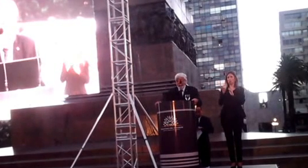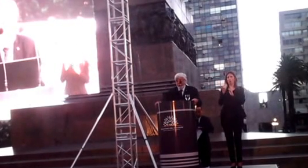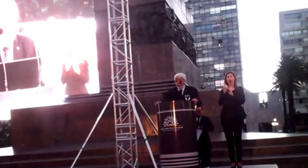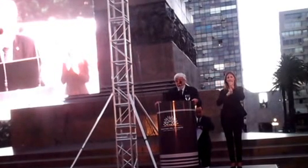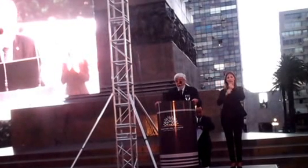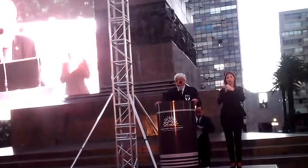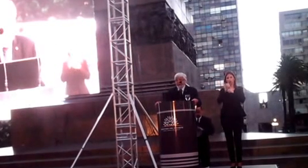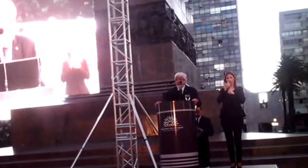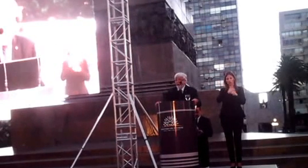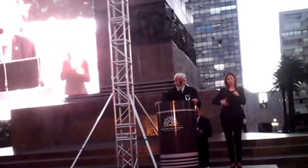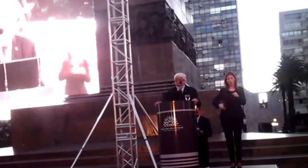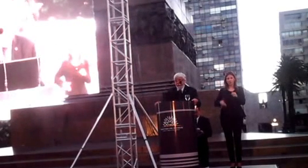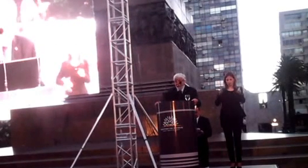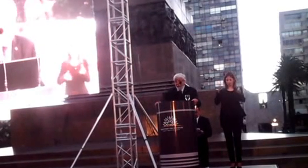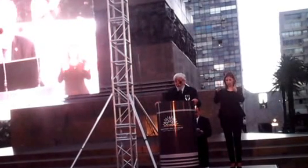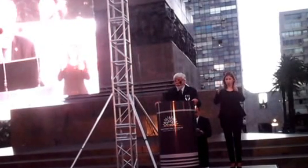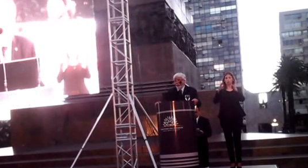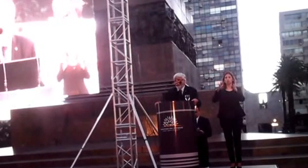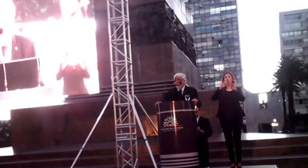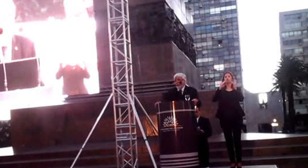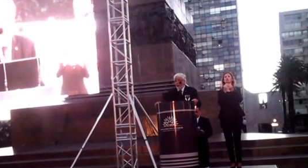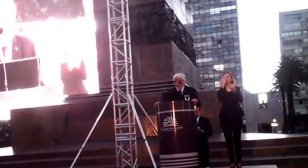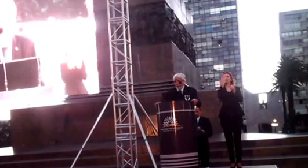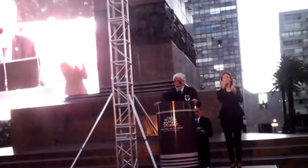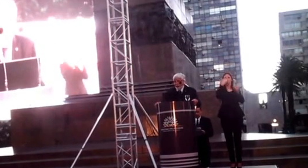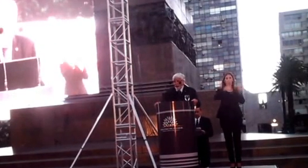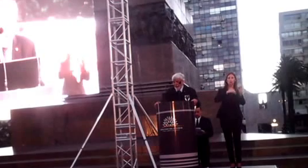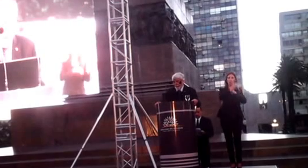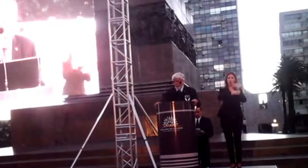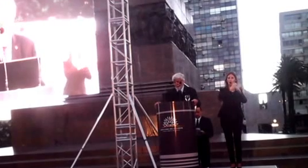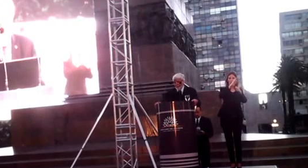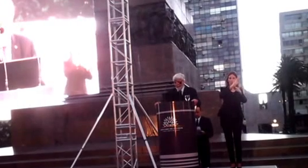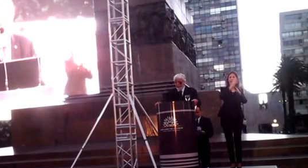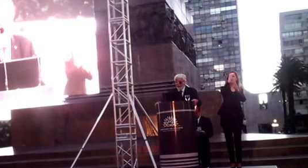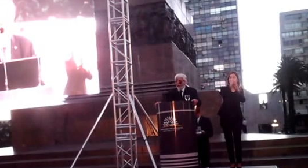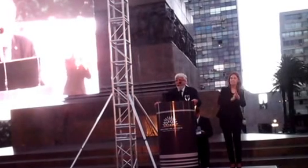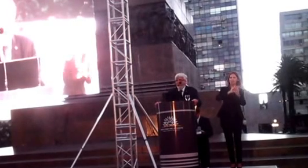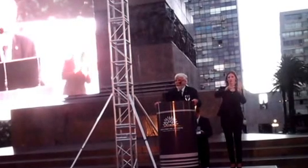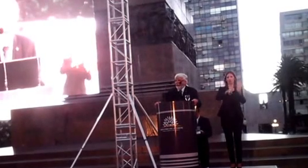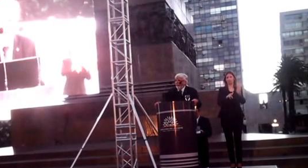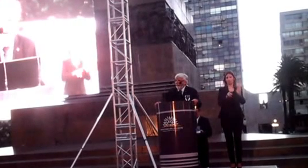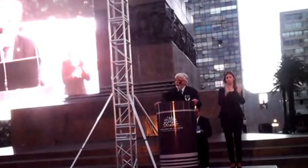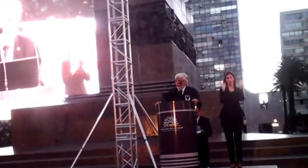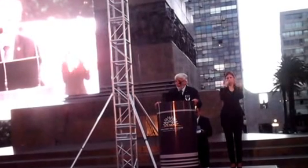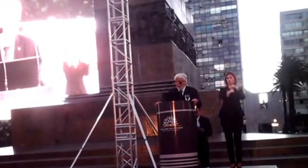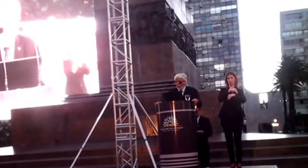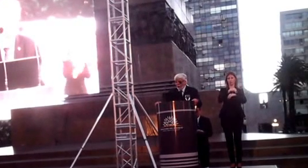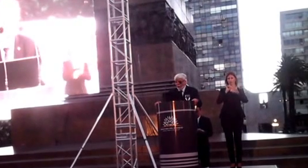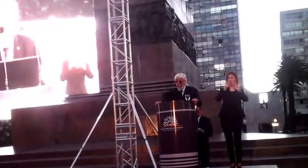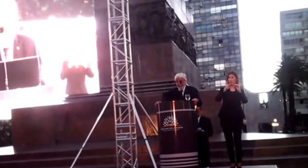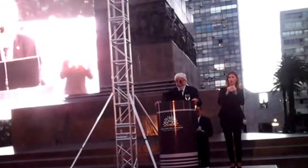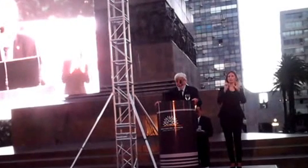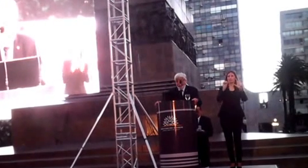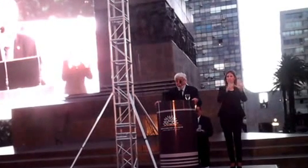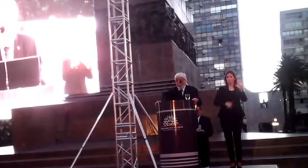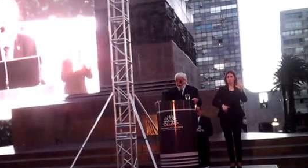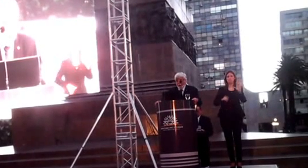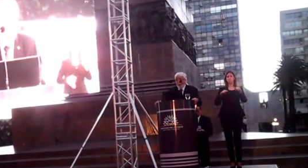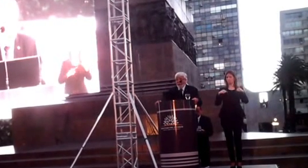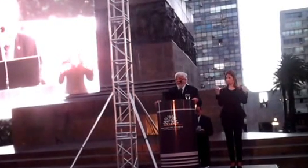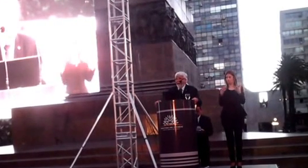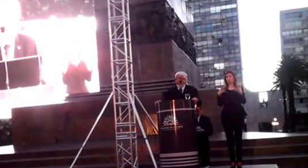gobierno existieran menos rapiñas que cuando lo inició. Esta administración se